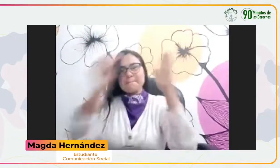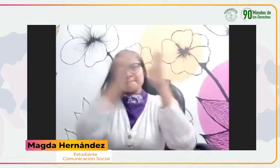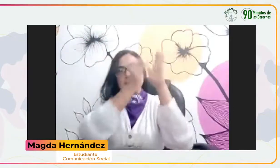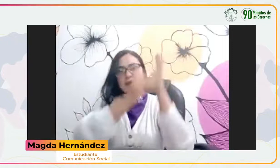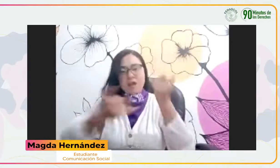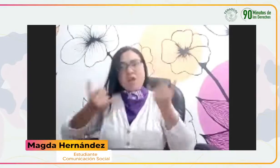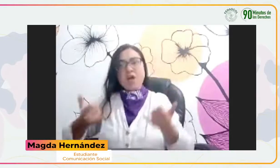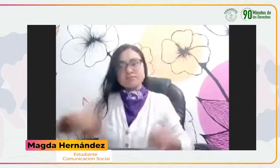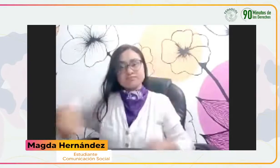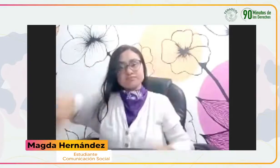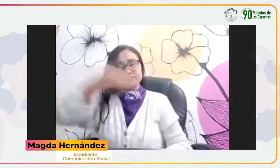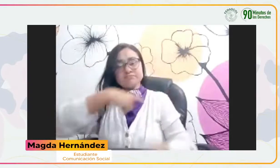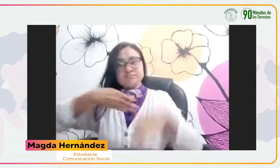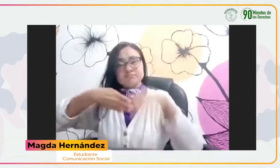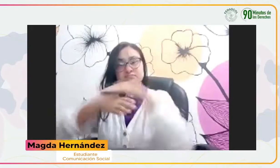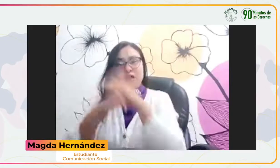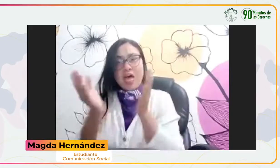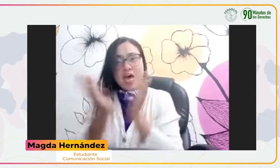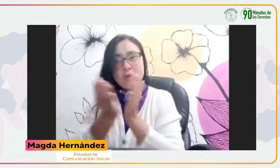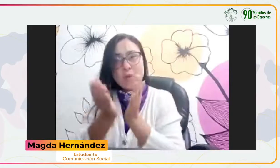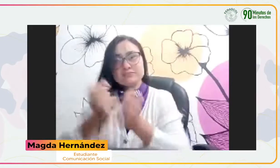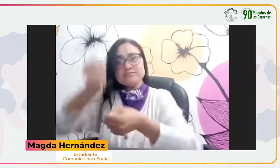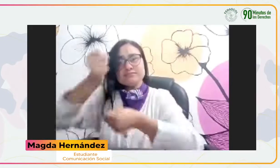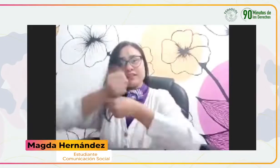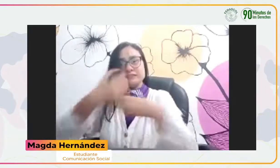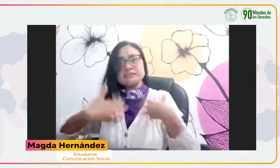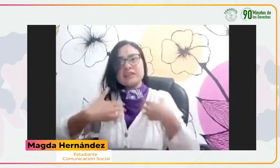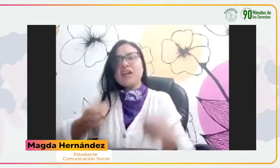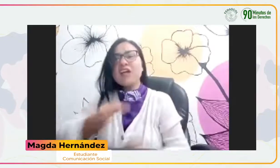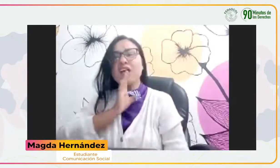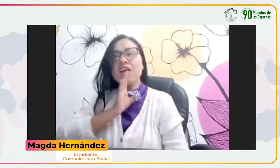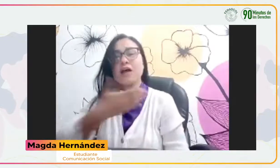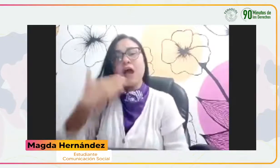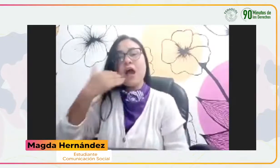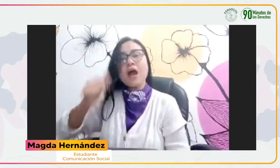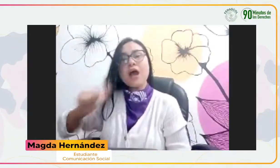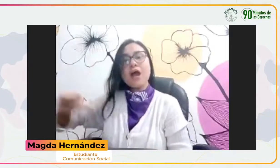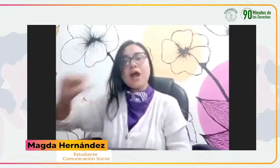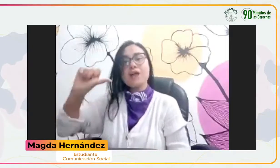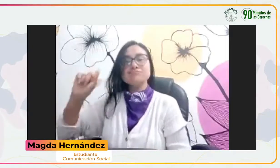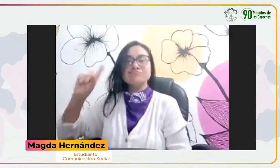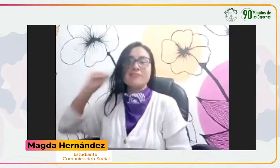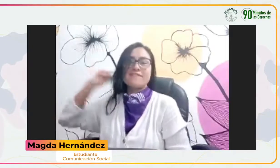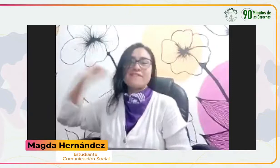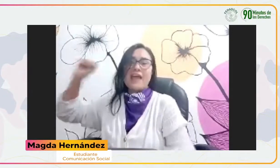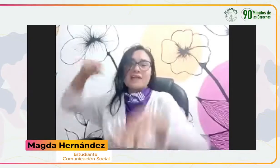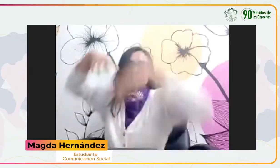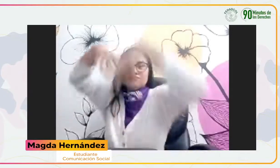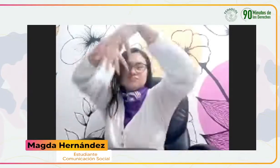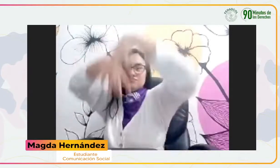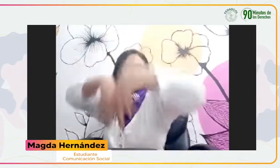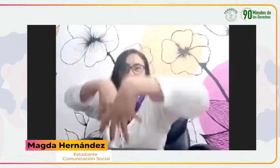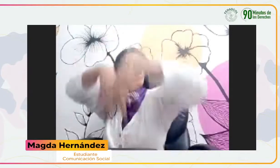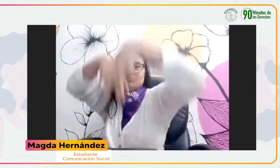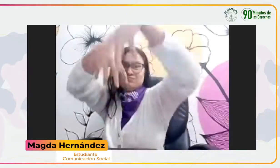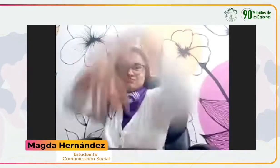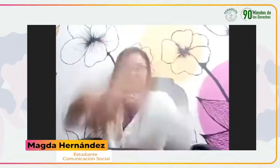entonces ¿cómo hacemos para conocer estas leyes? De pronto muchas mujeres